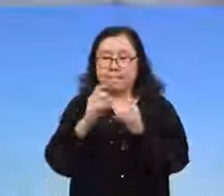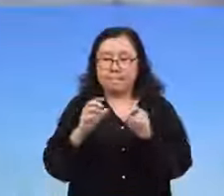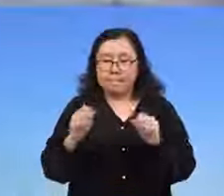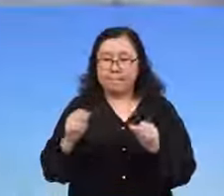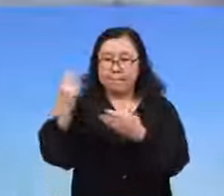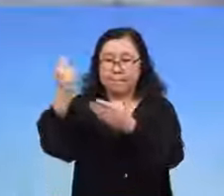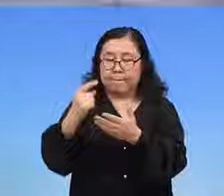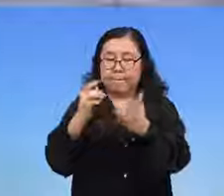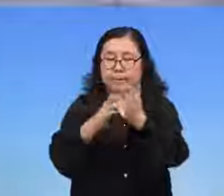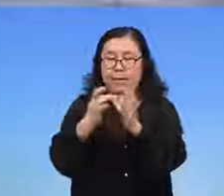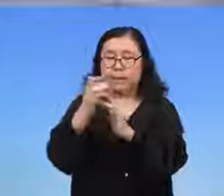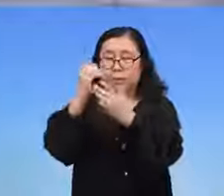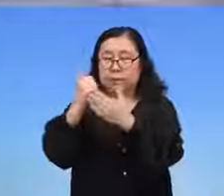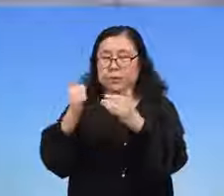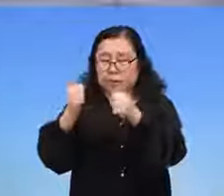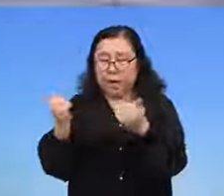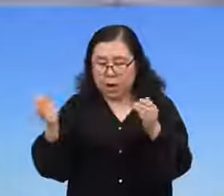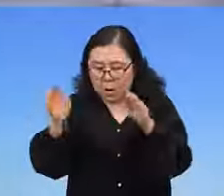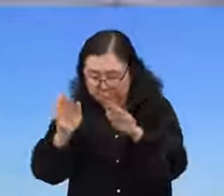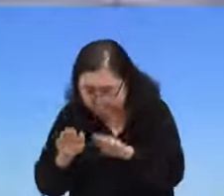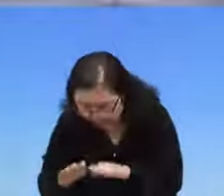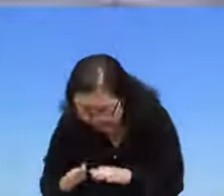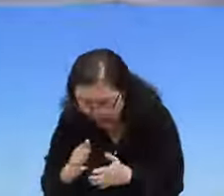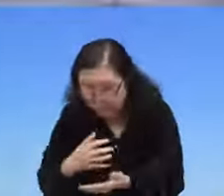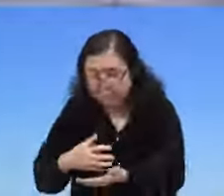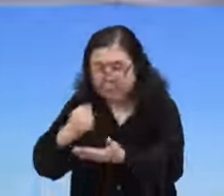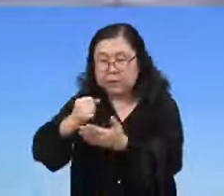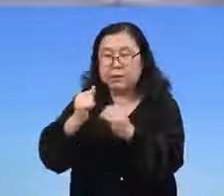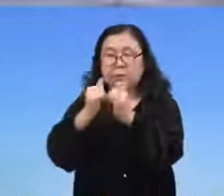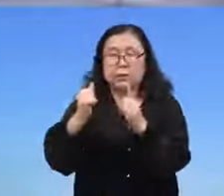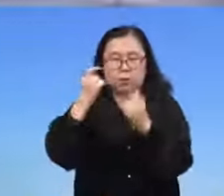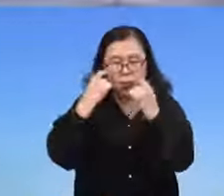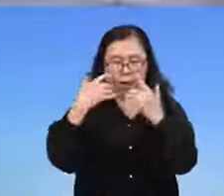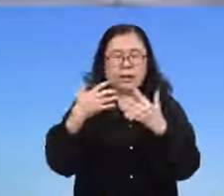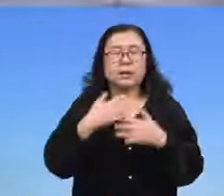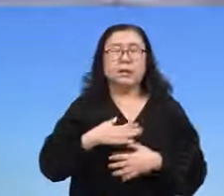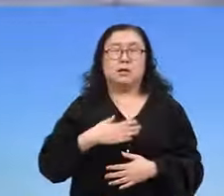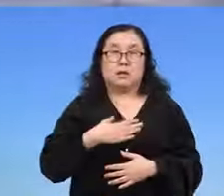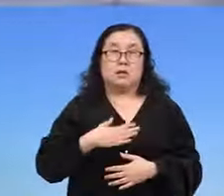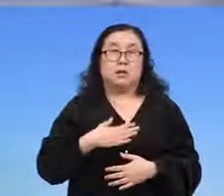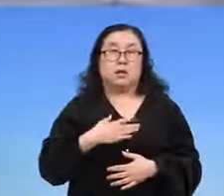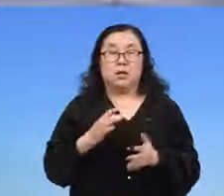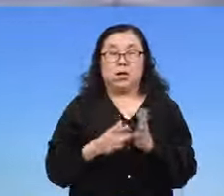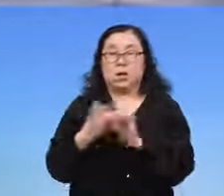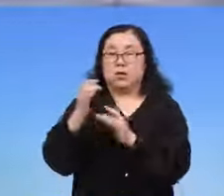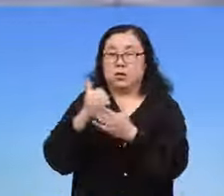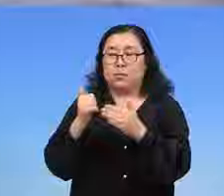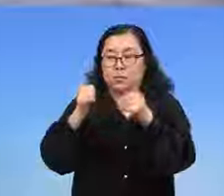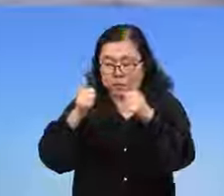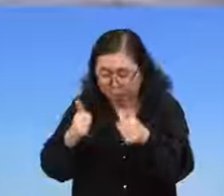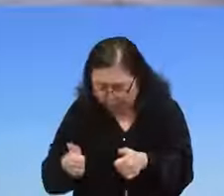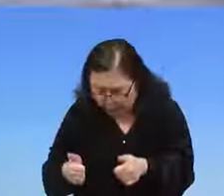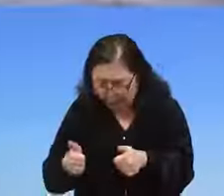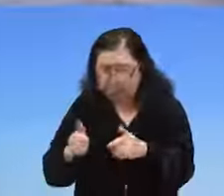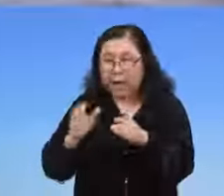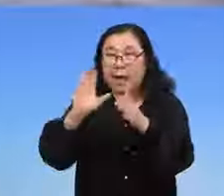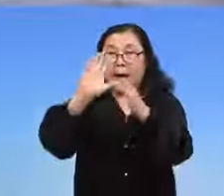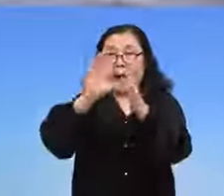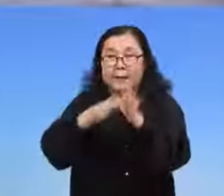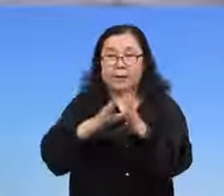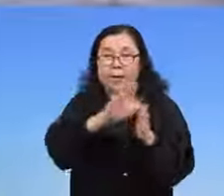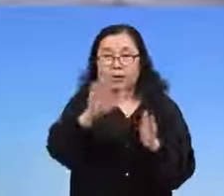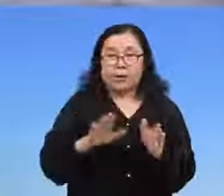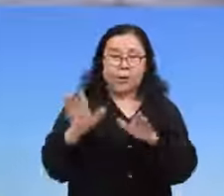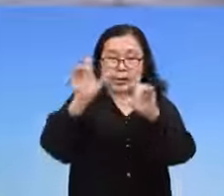이 땅에 오신 예수 그리스도는 경배를 받으실 분이라는 거, 그분을 경배할 때 우리 인생에